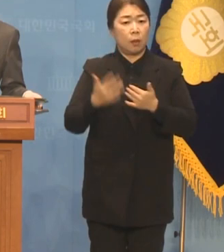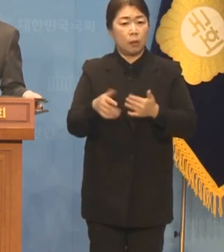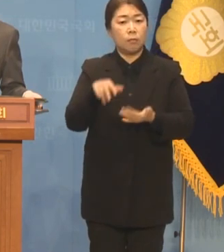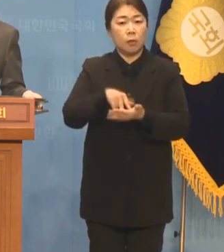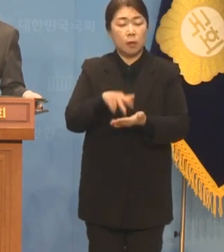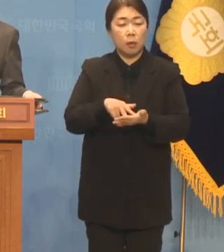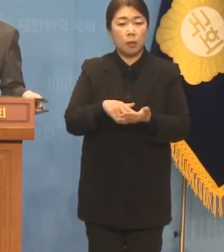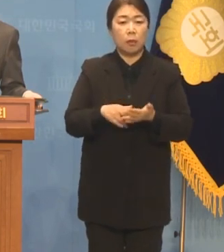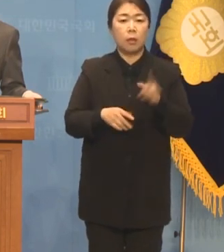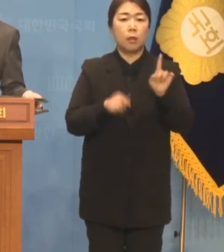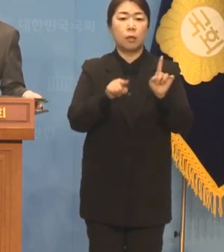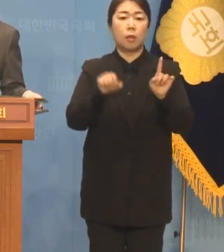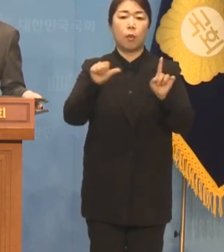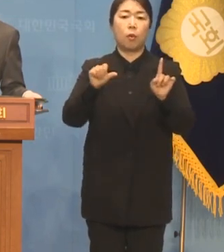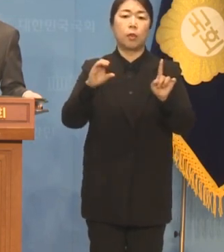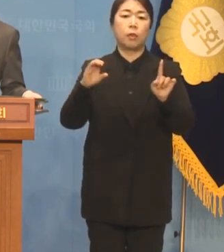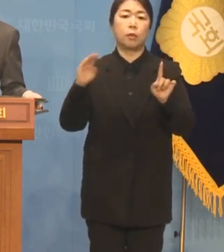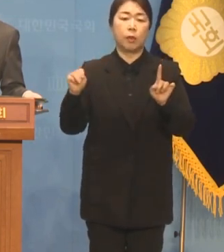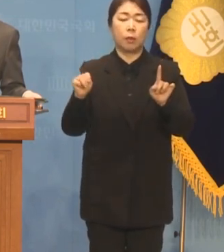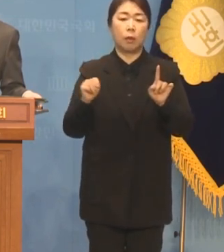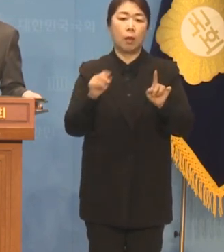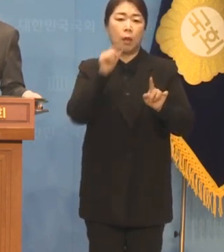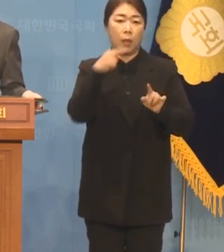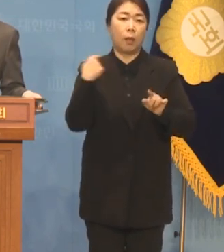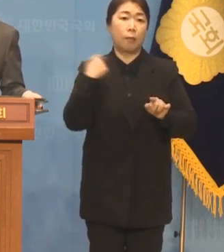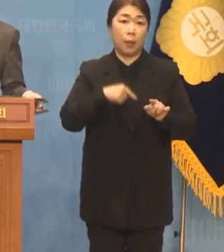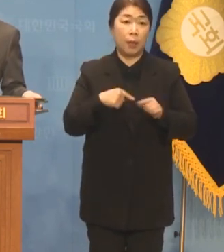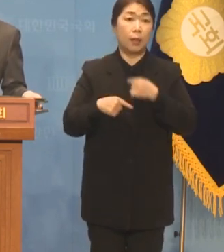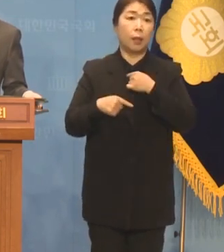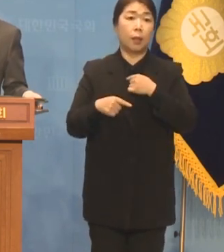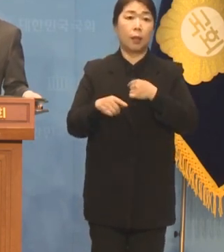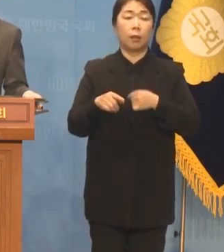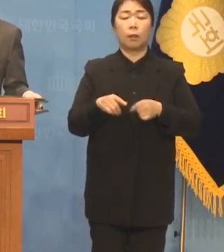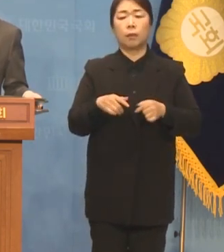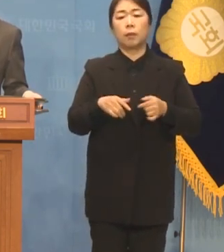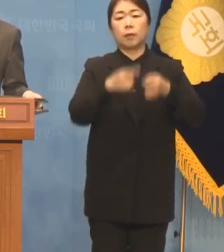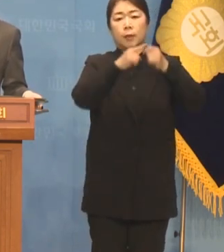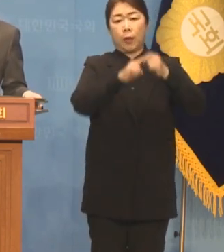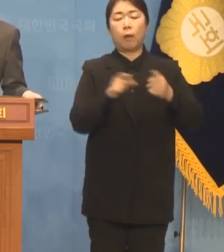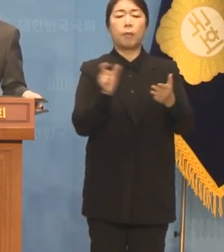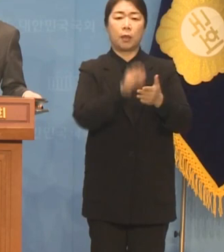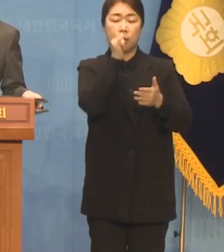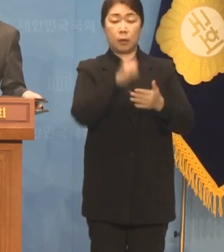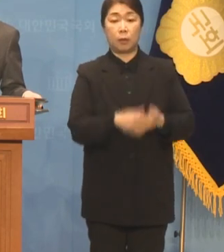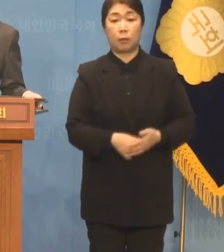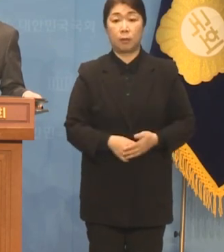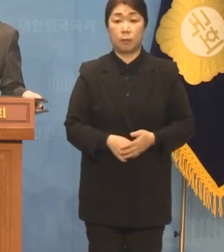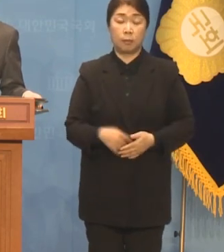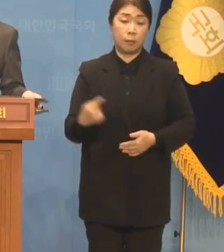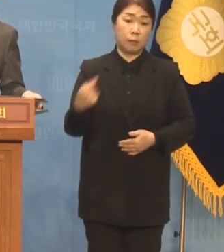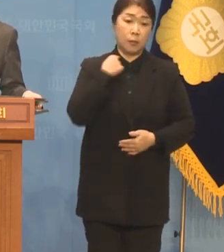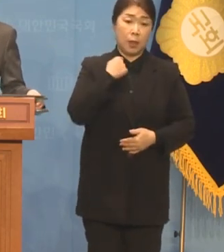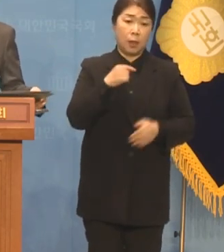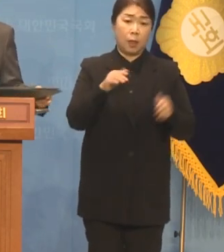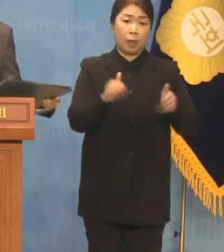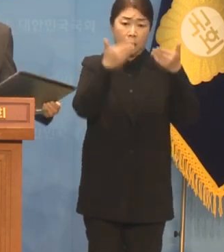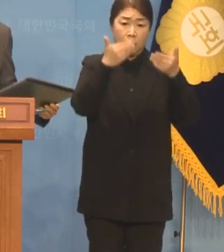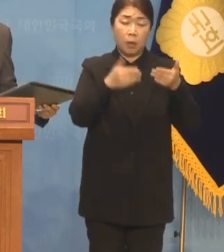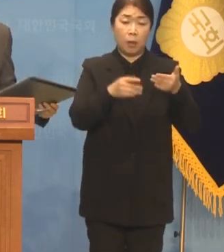소방일보에서는 1.5cm 열상이라고 적시를 하고 있습니다. 그 어디에도 경상이라는 표현은